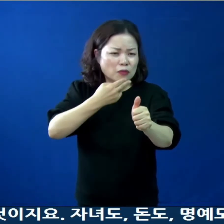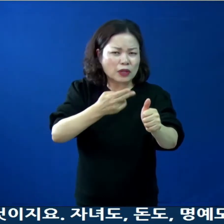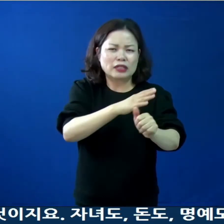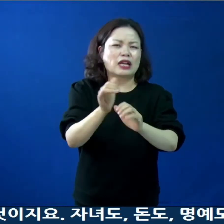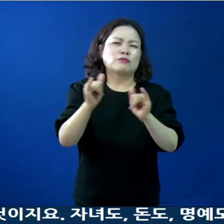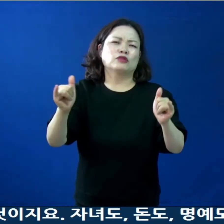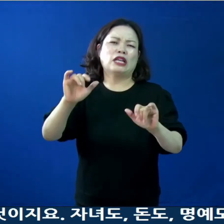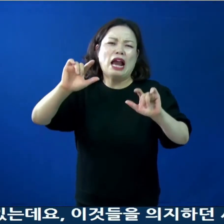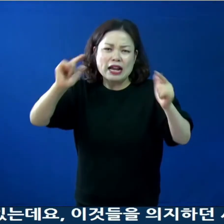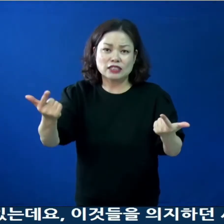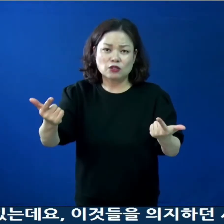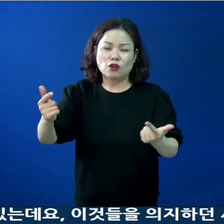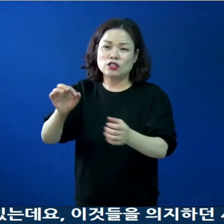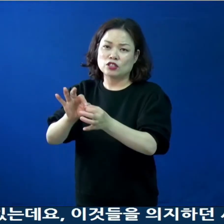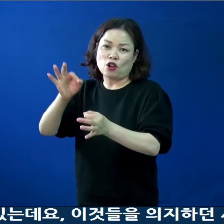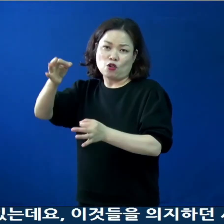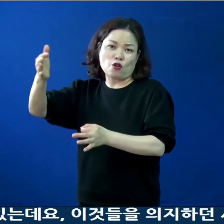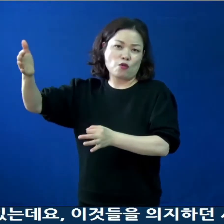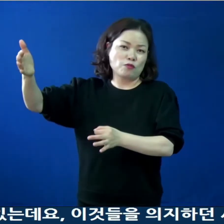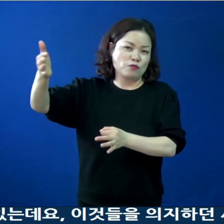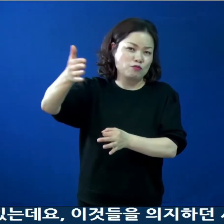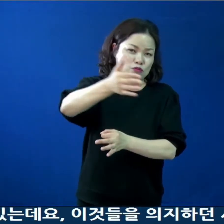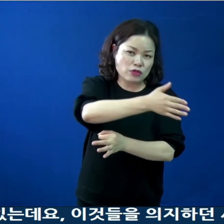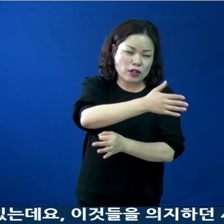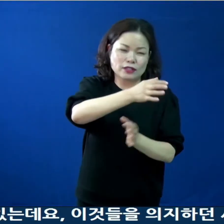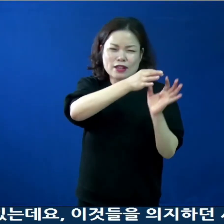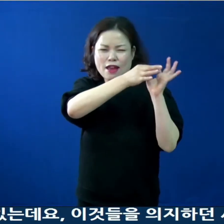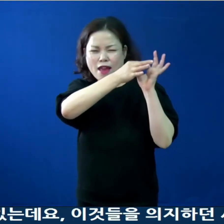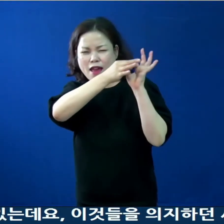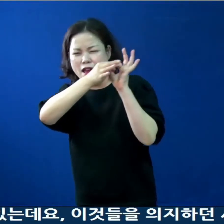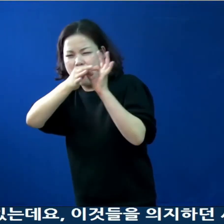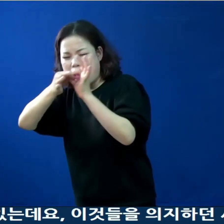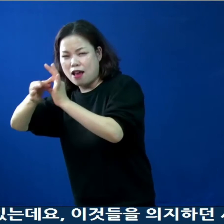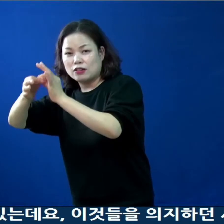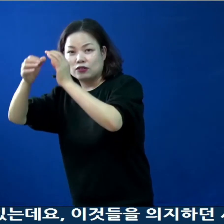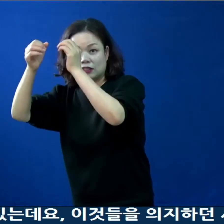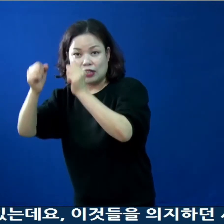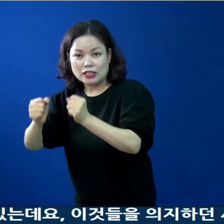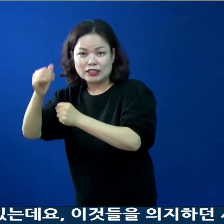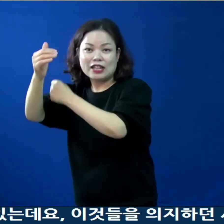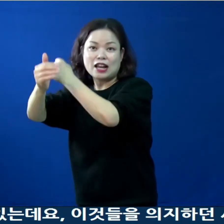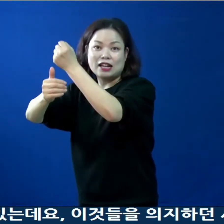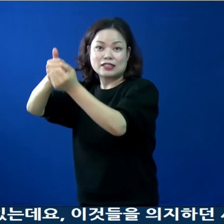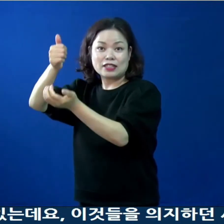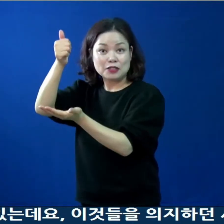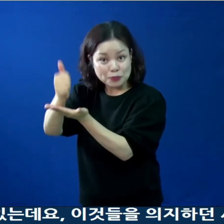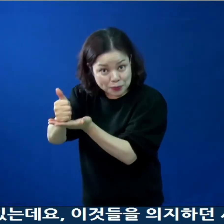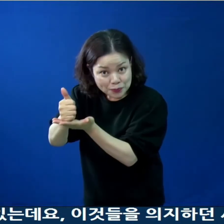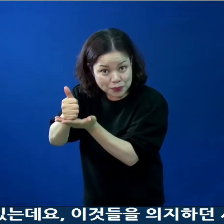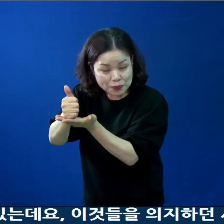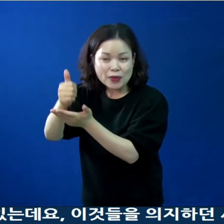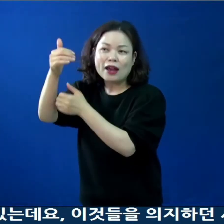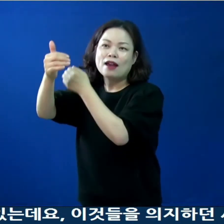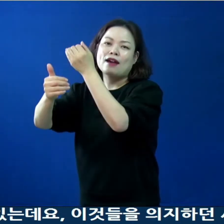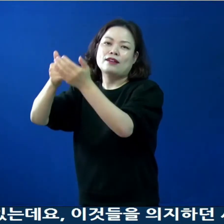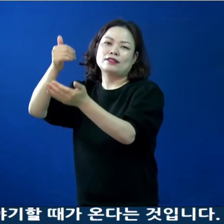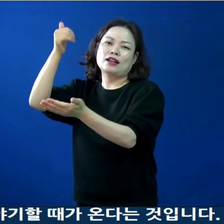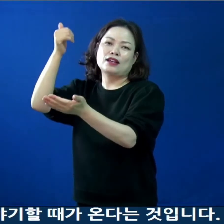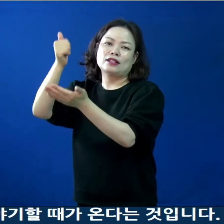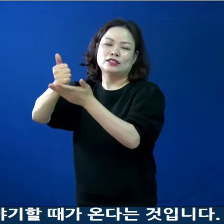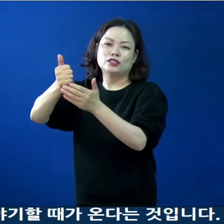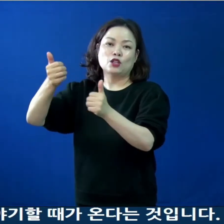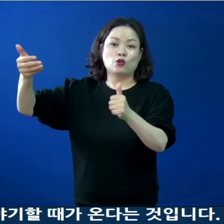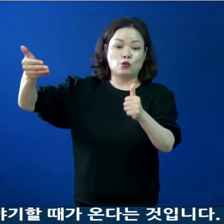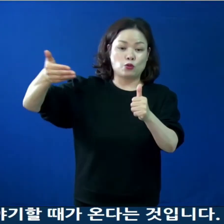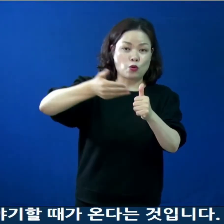분이 아니라 영원부터 영원까지 늘 한결같이 계시는 분, 그분이 우리 하나님이시죠. 그래서 그 하나님이